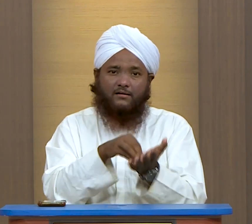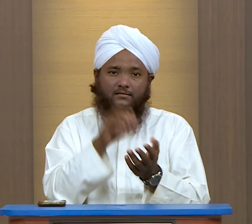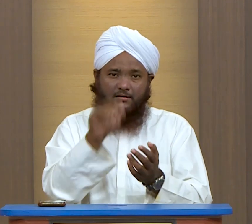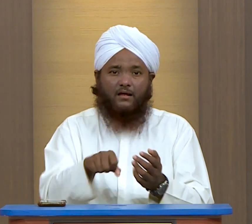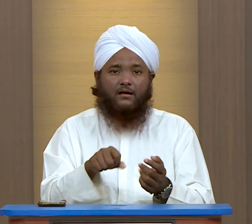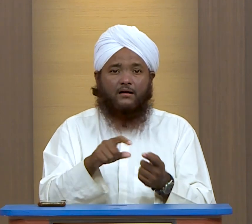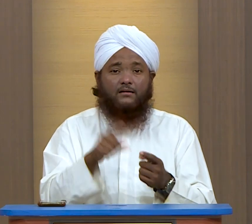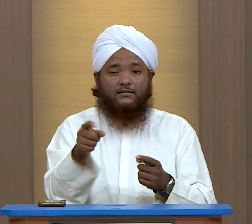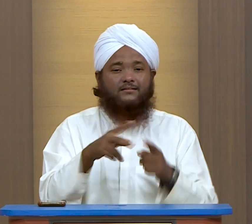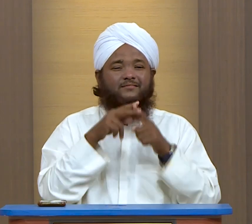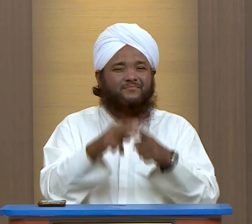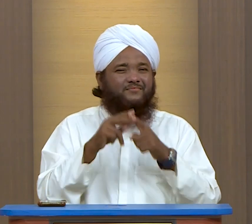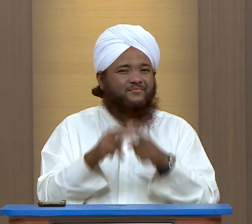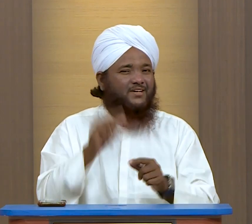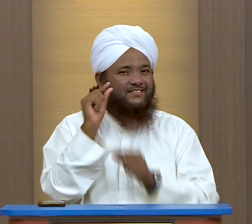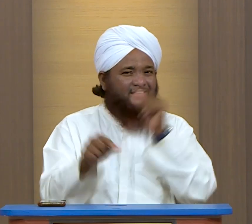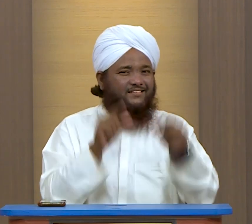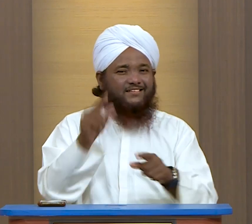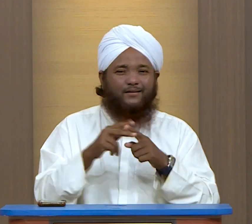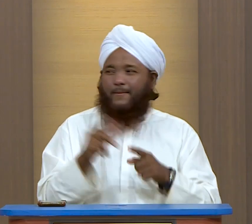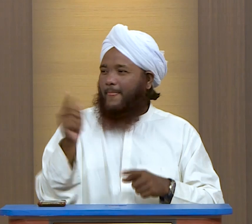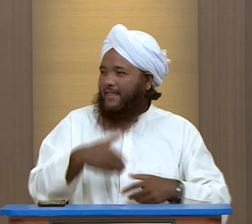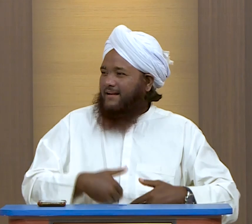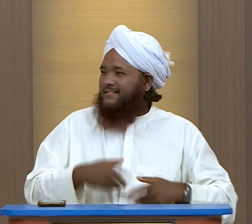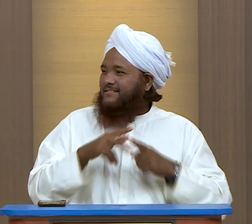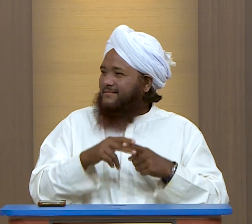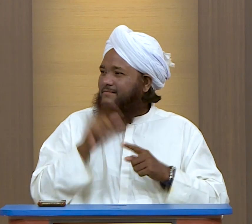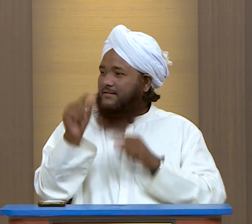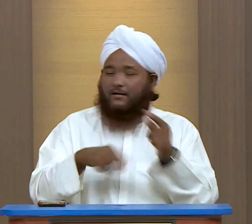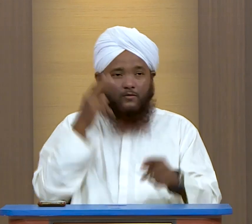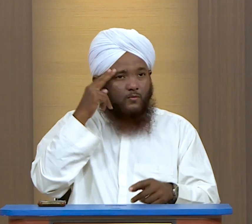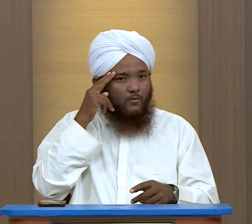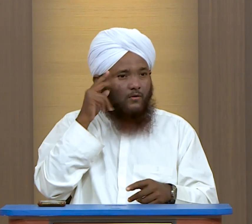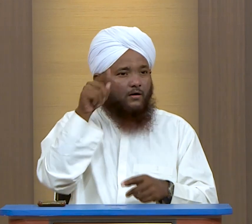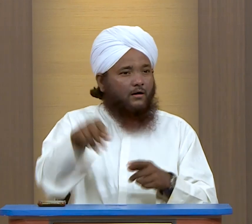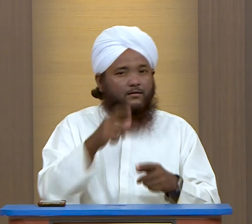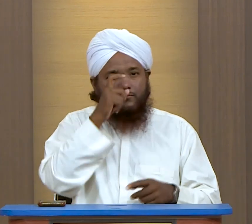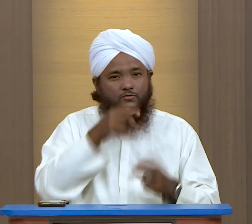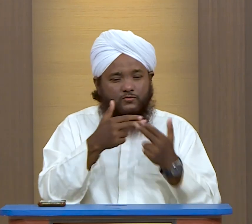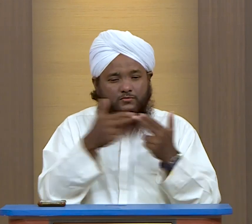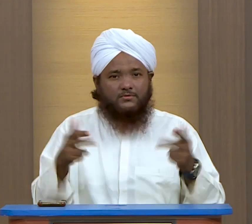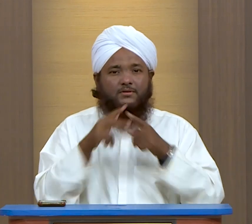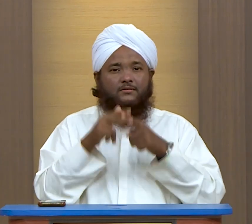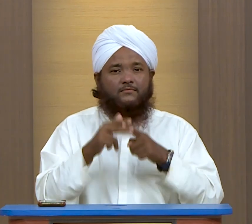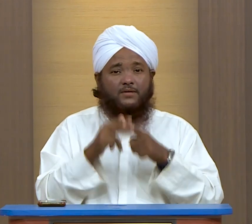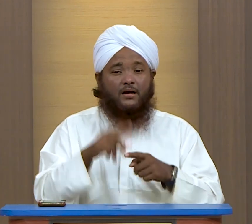جھوٹے چٹکلوں کے ذریعے دوسروں کو ہنسانے والے، جھوٹے خواب سنا کر دوسروں کا دل بہلانے والے، اپنے نام کے ساتھ